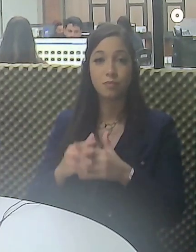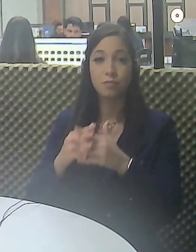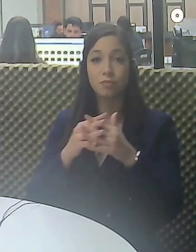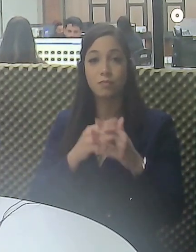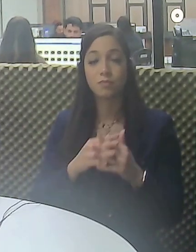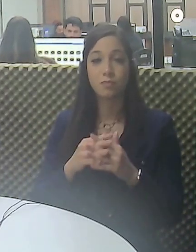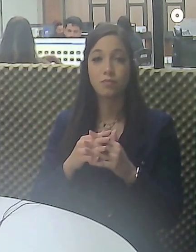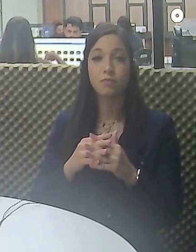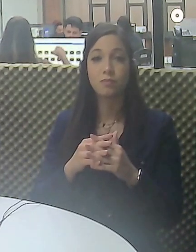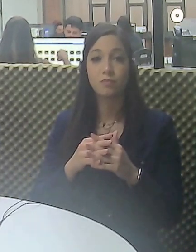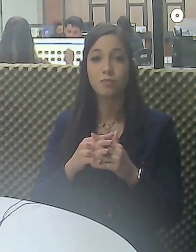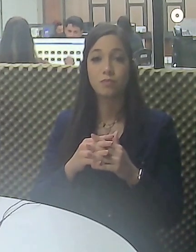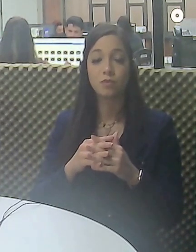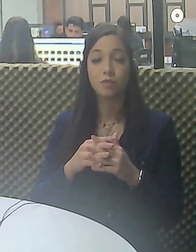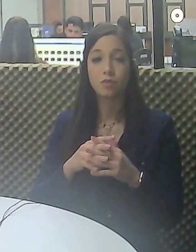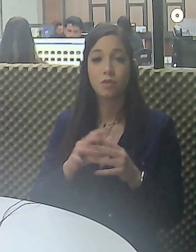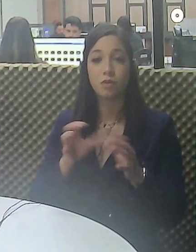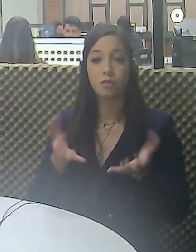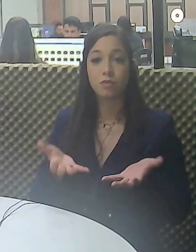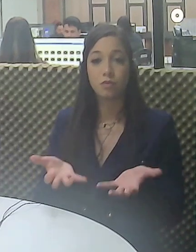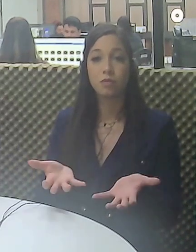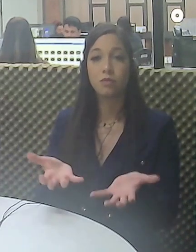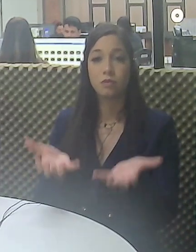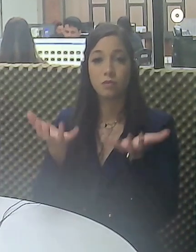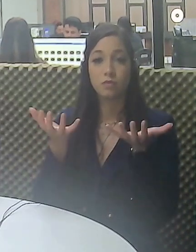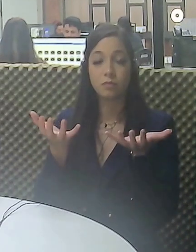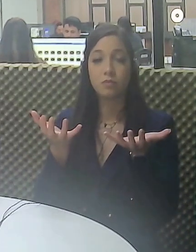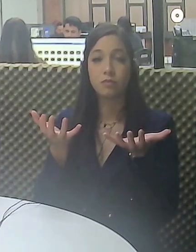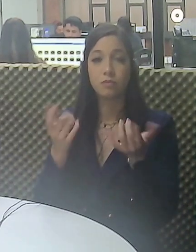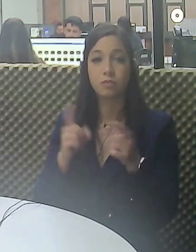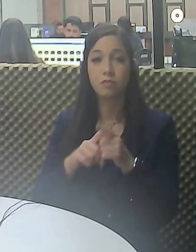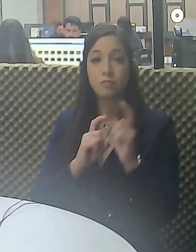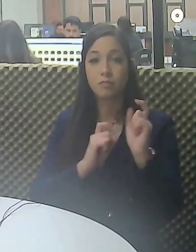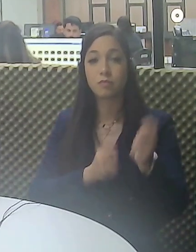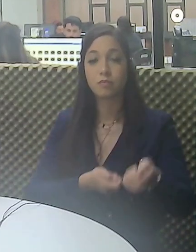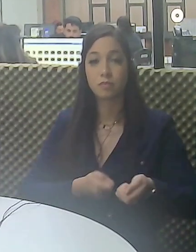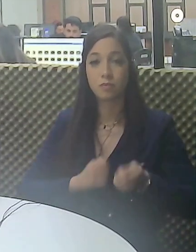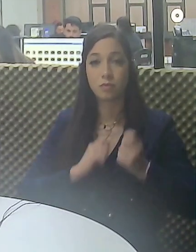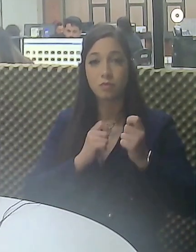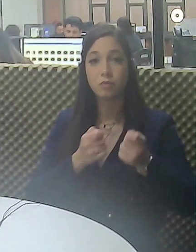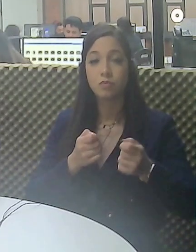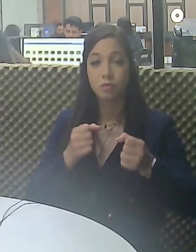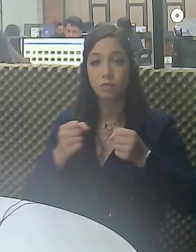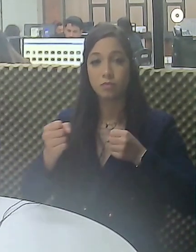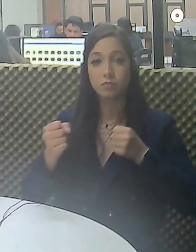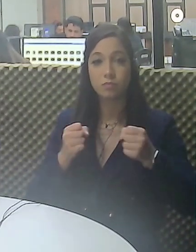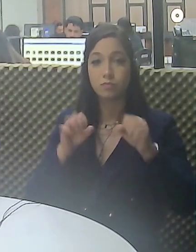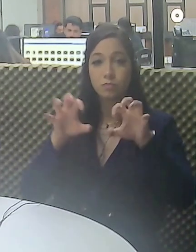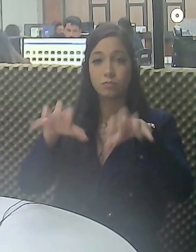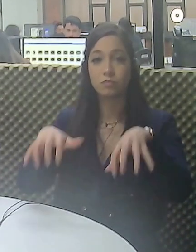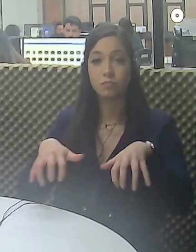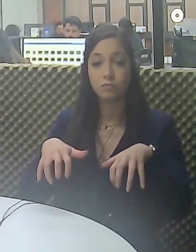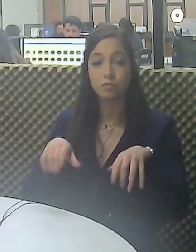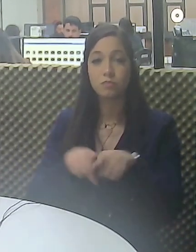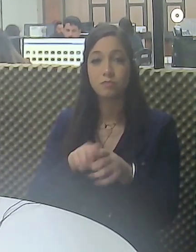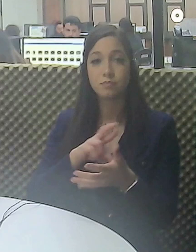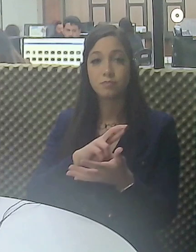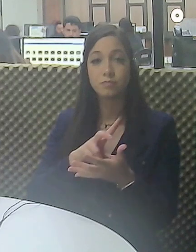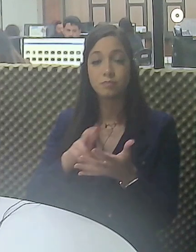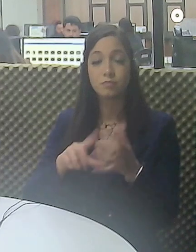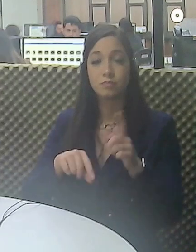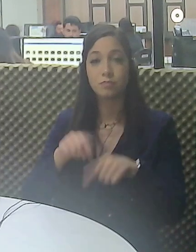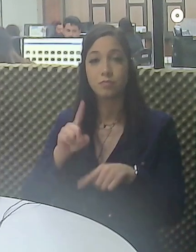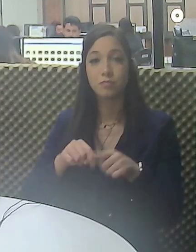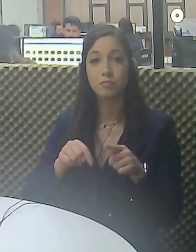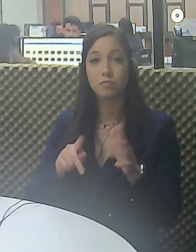basculantes para a retirada de entulhos e limpeza, tratores, roçadeira, retroescavadeiras, bem como maquinários e equipamentos